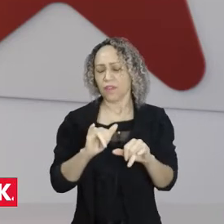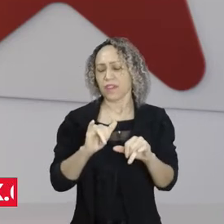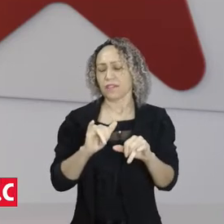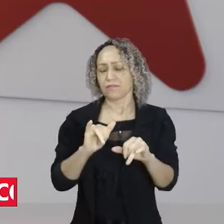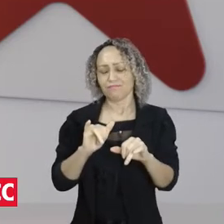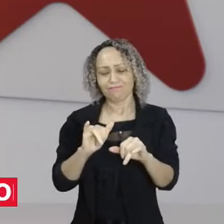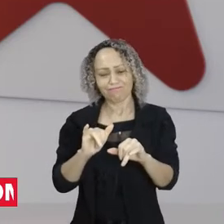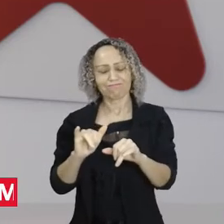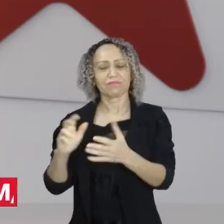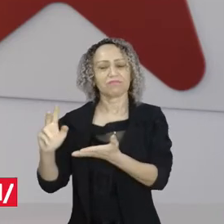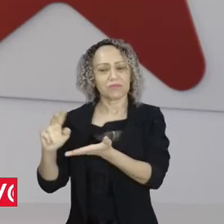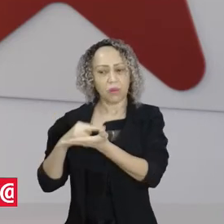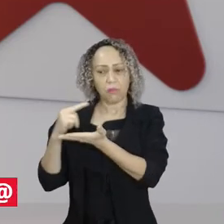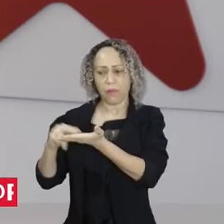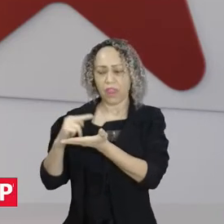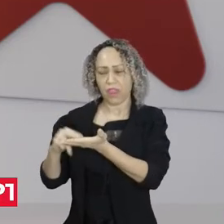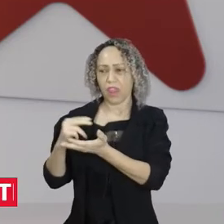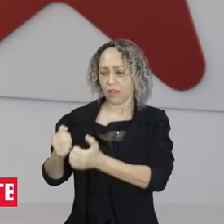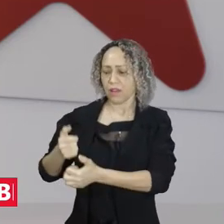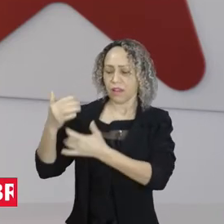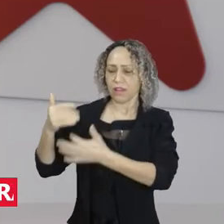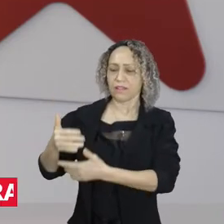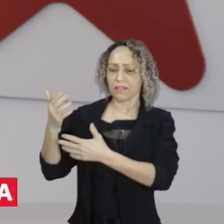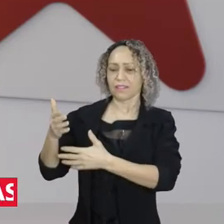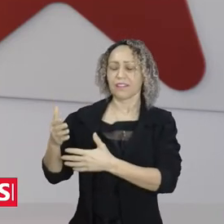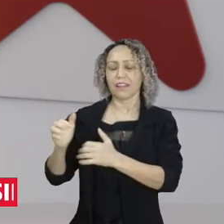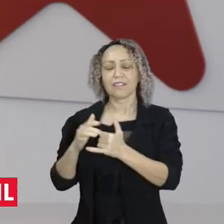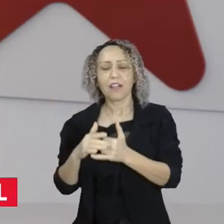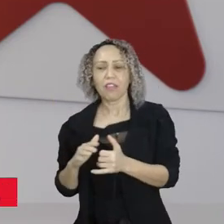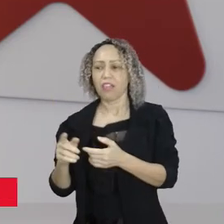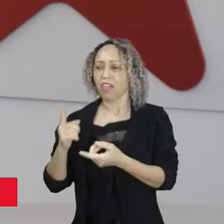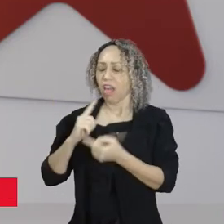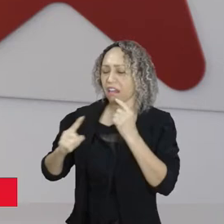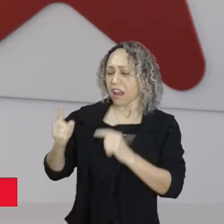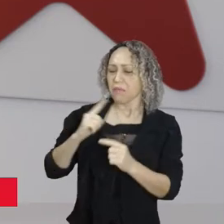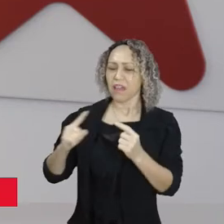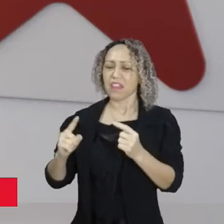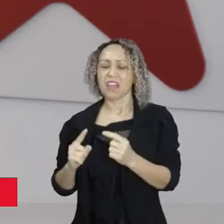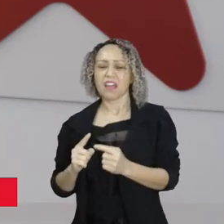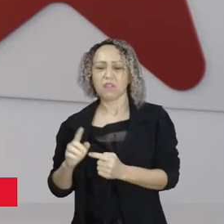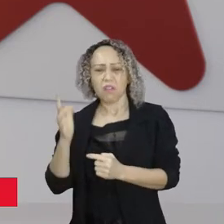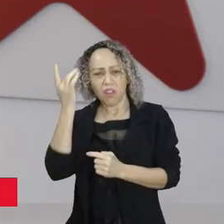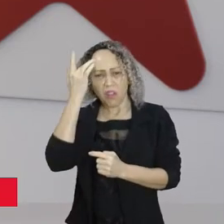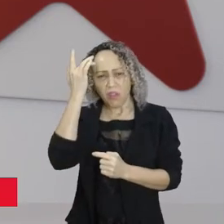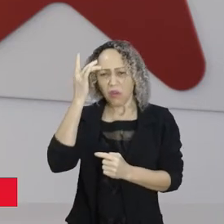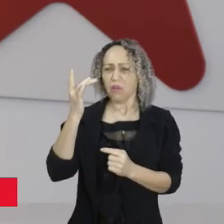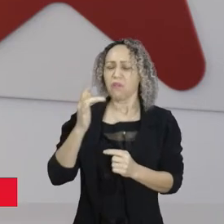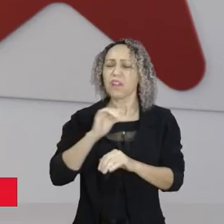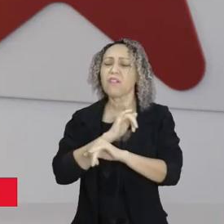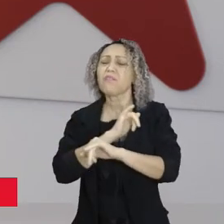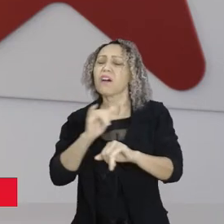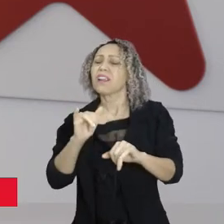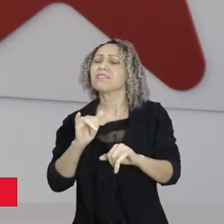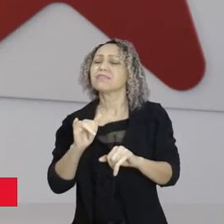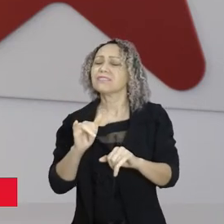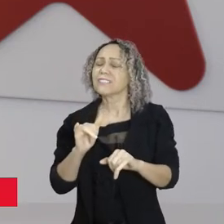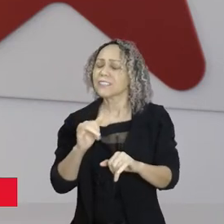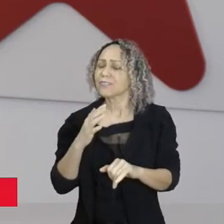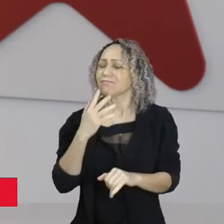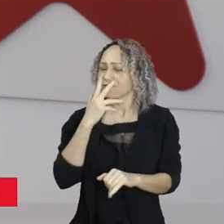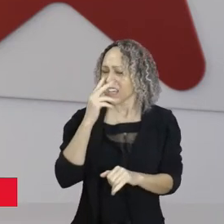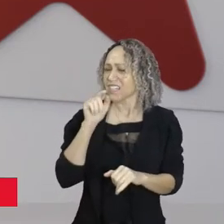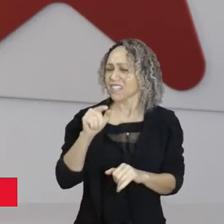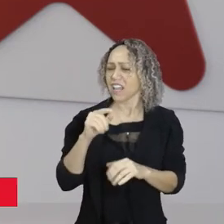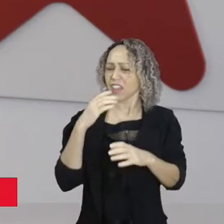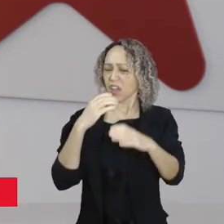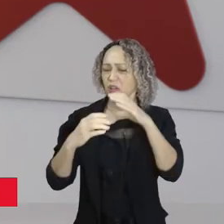aqui no YouTube. Mande sua reclamação, sua dúvida, sua saudação, diga o que você está achando da comunicação do partido. A sua